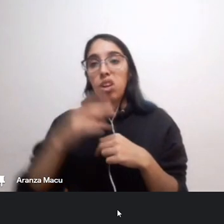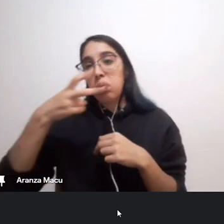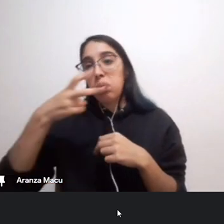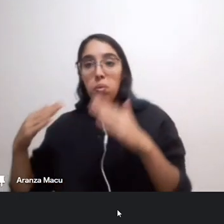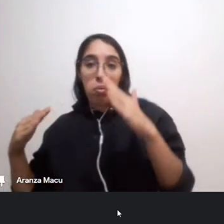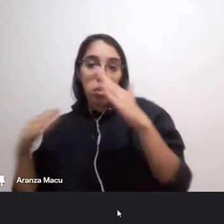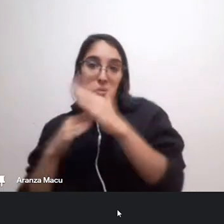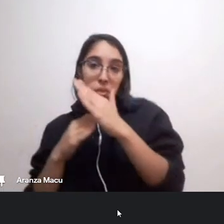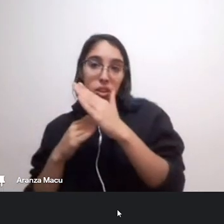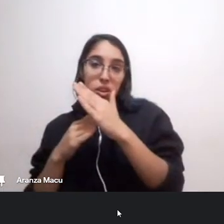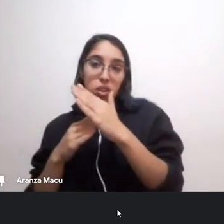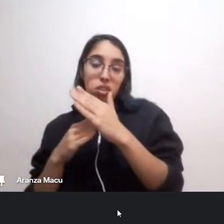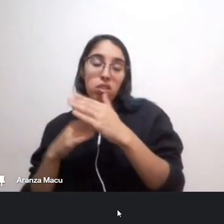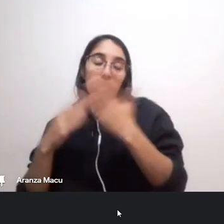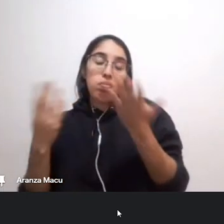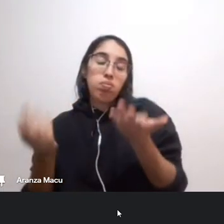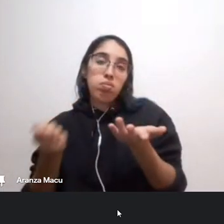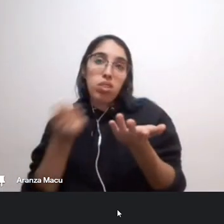occur. ¿Qué quería decir occur?